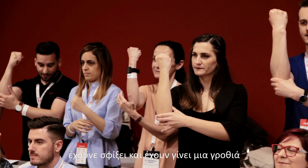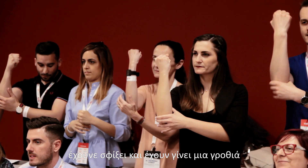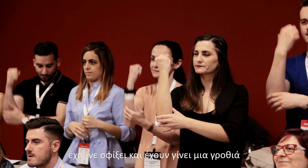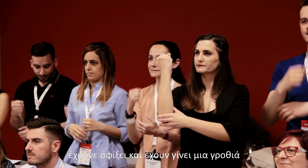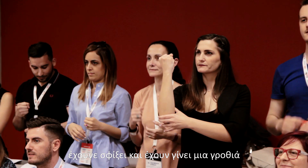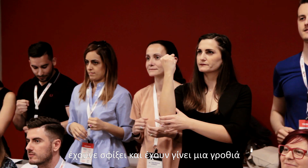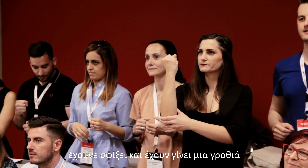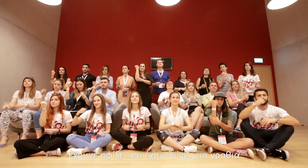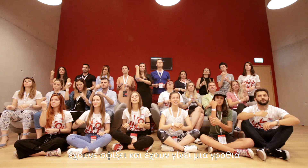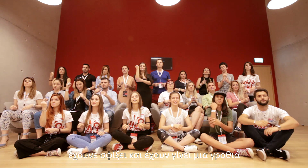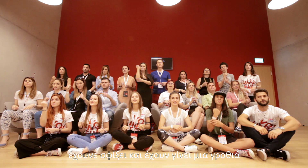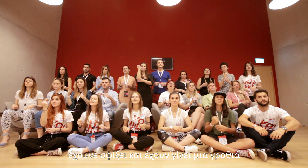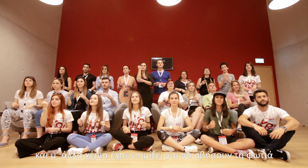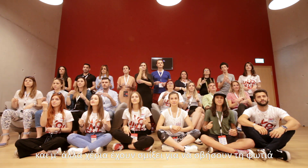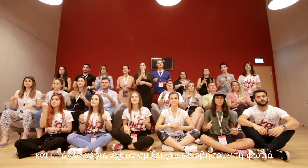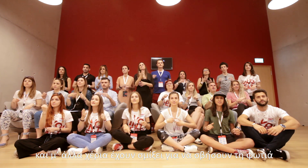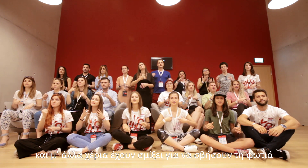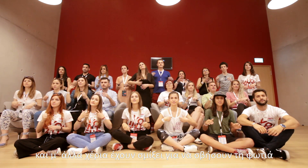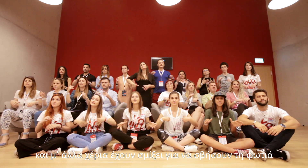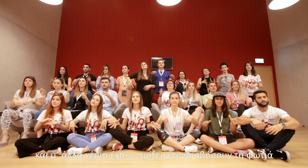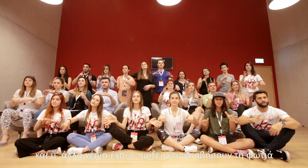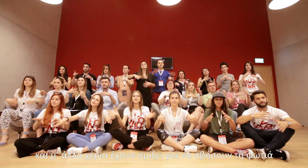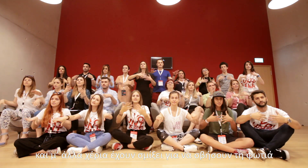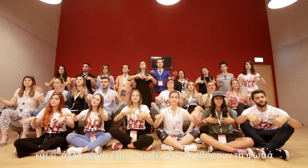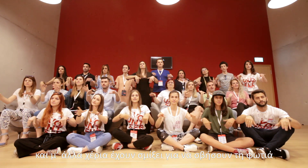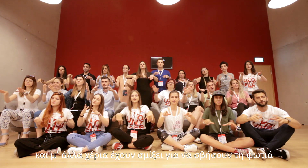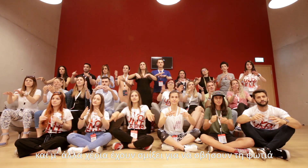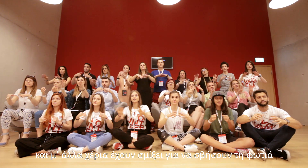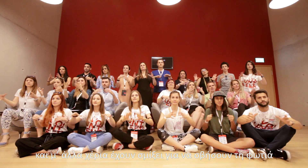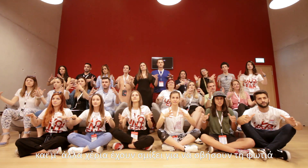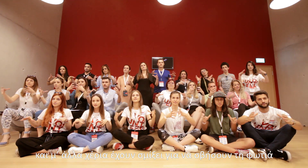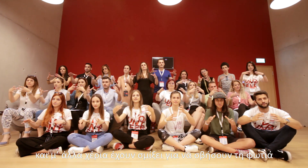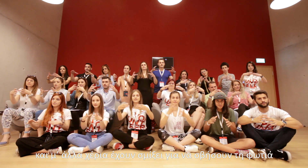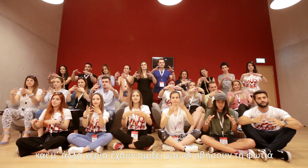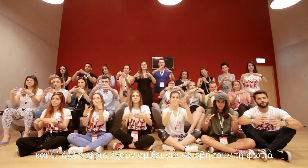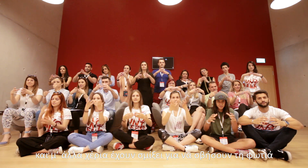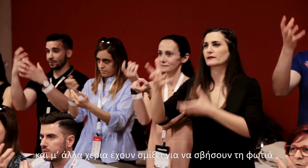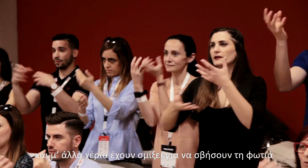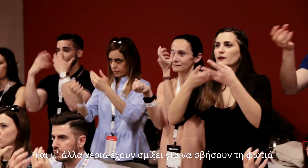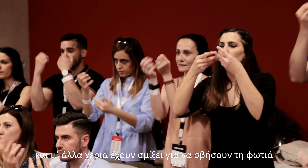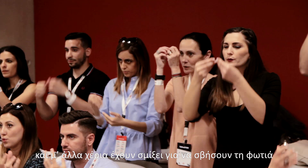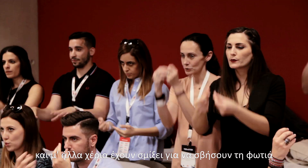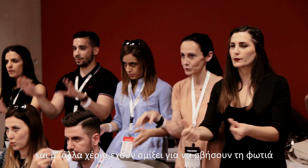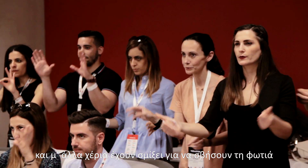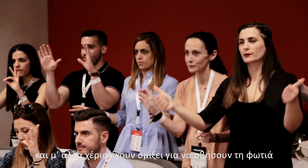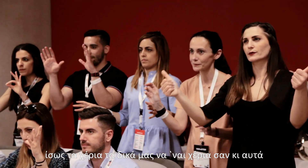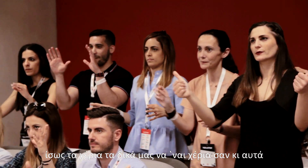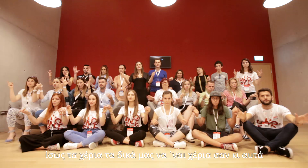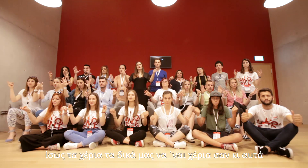γροθιά Και μ' άλλα χέρια έχουν σβίξει για να σβήσουν τη φωτιά Κι ίσως τα